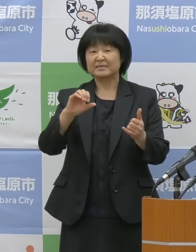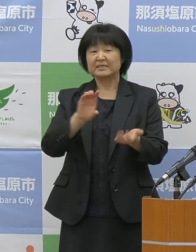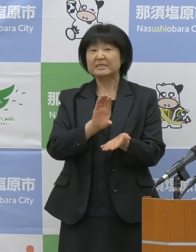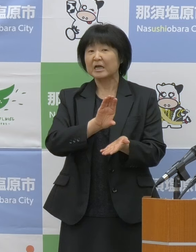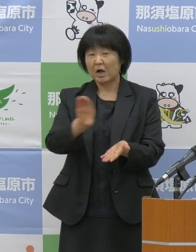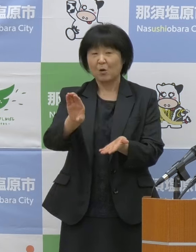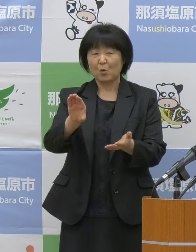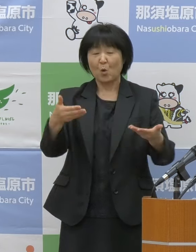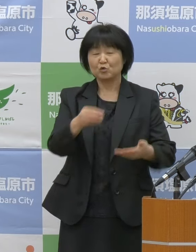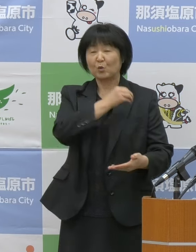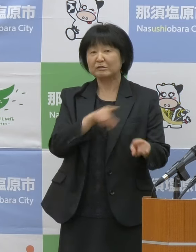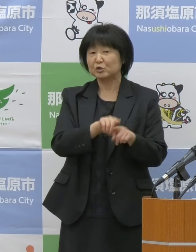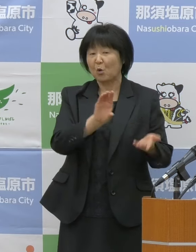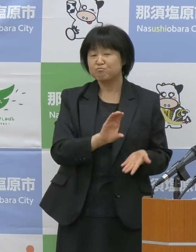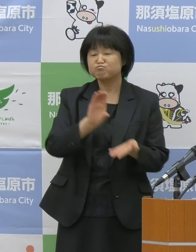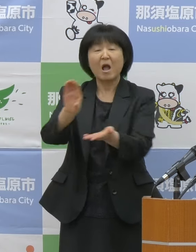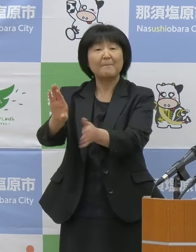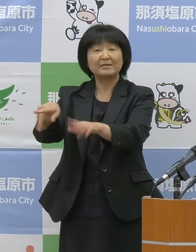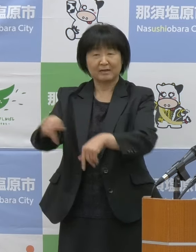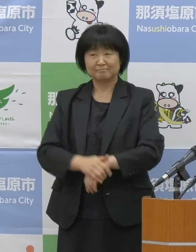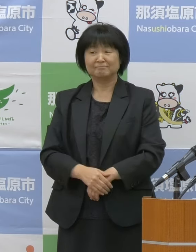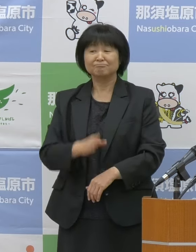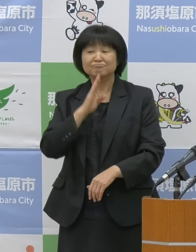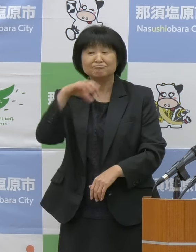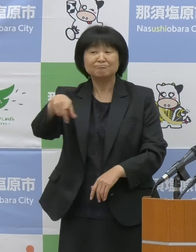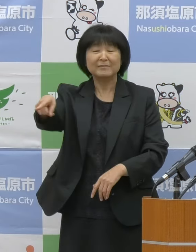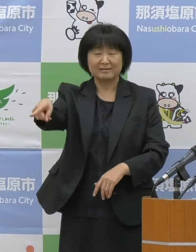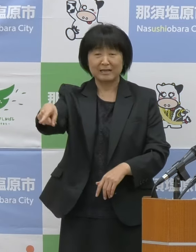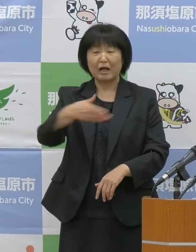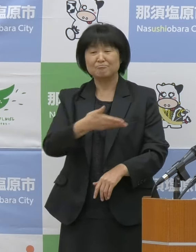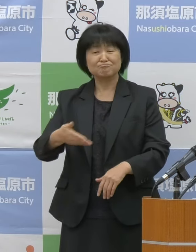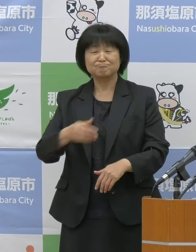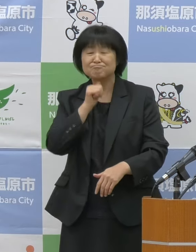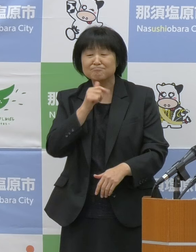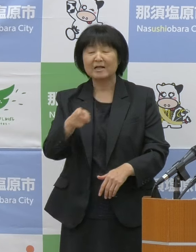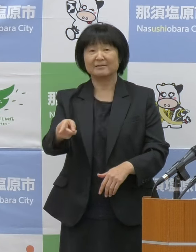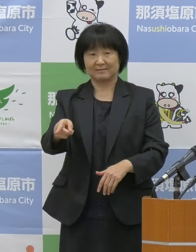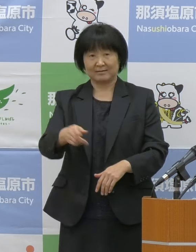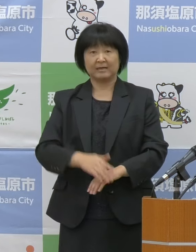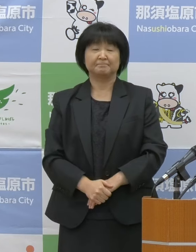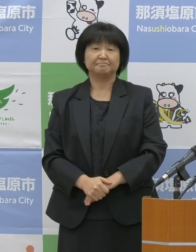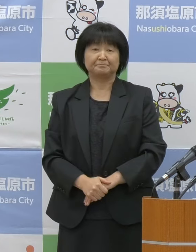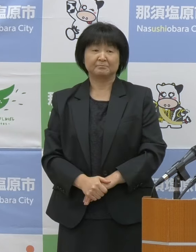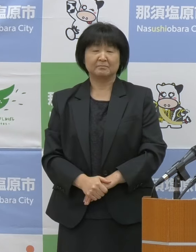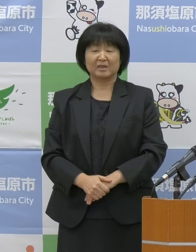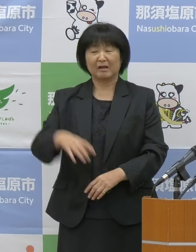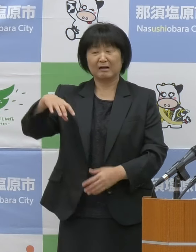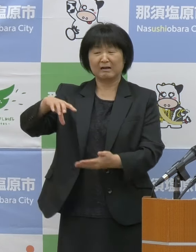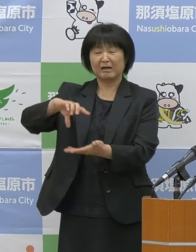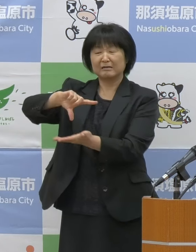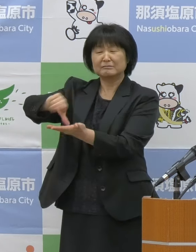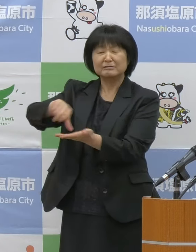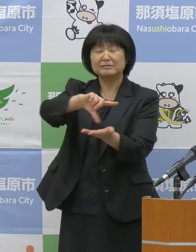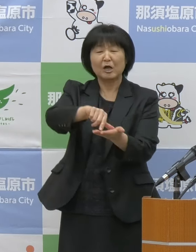。現地では本当に水が不足をしておりまして、集落への給水